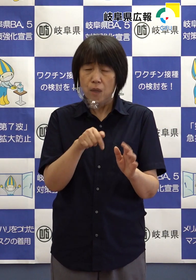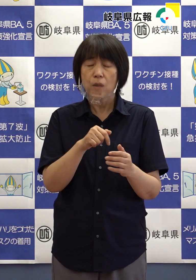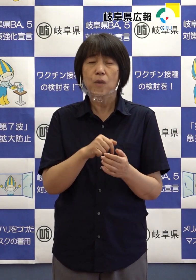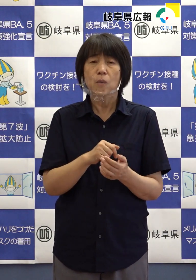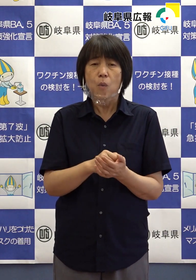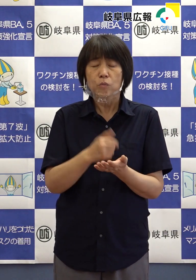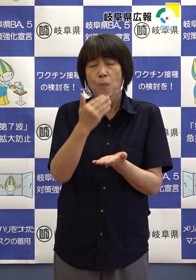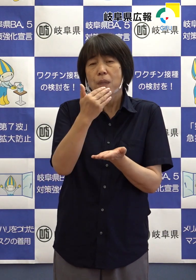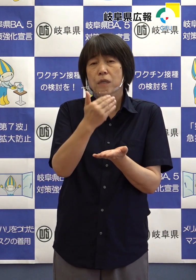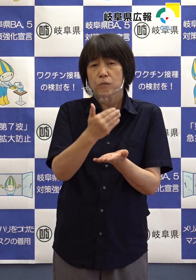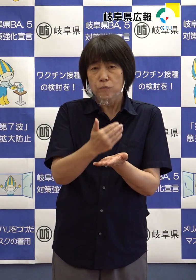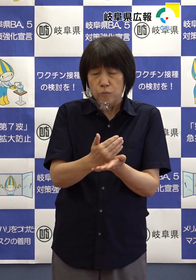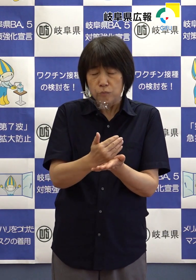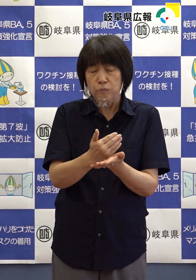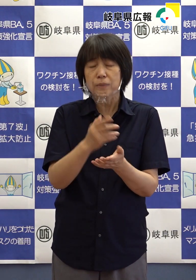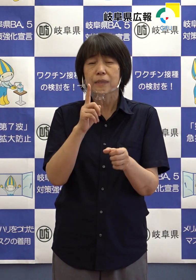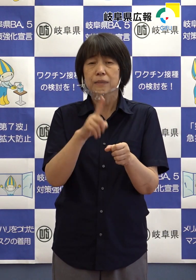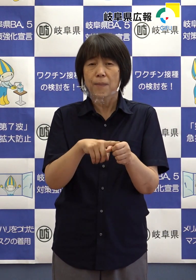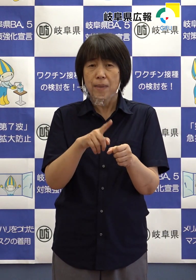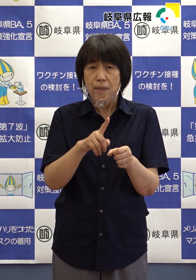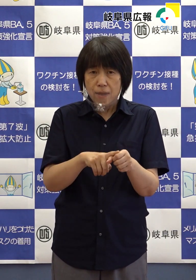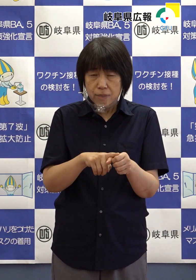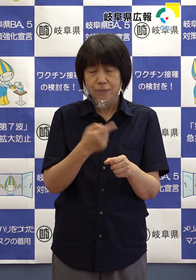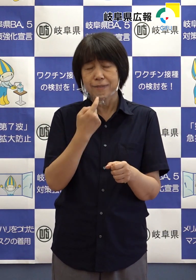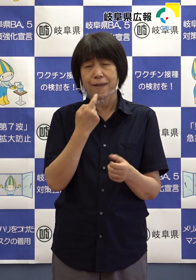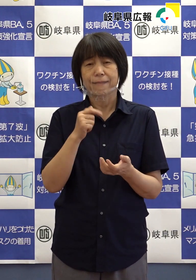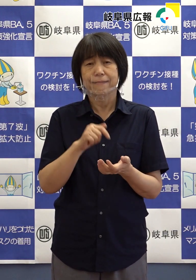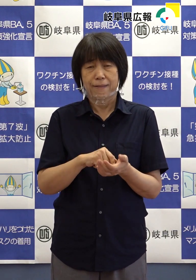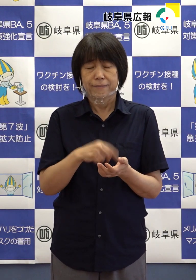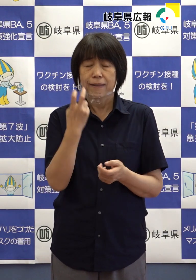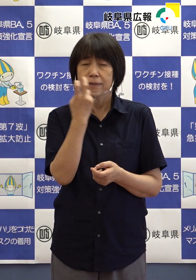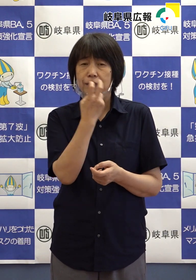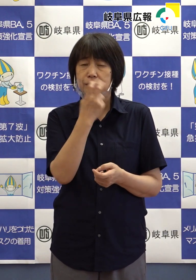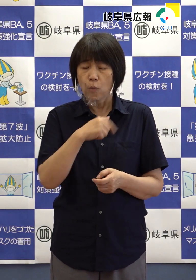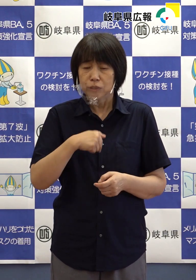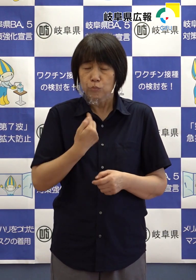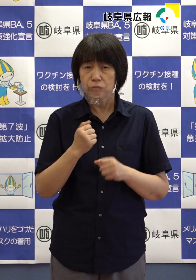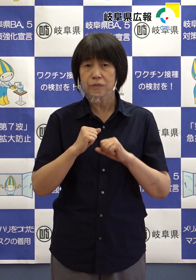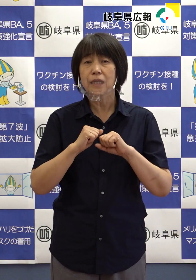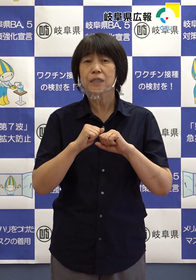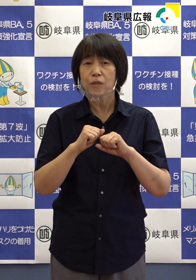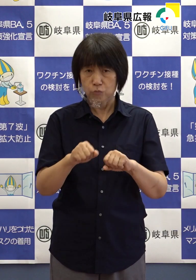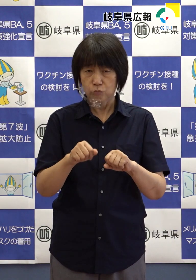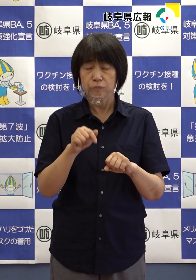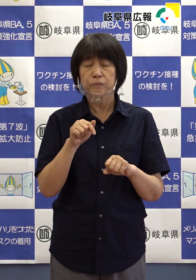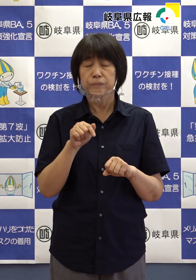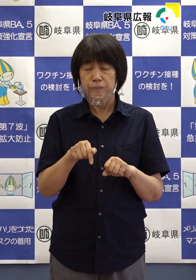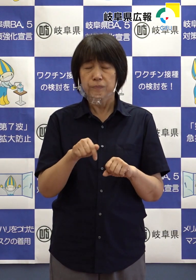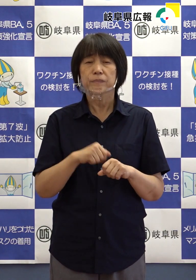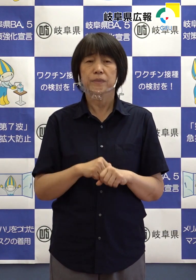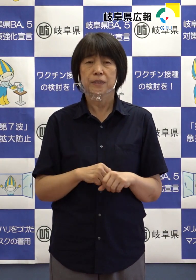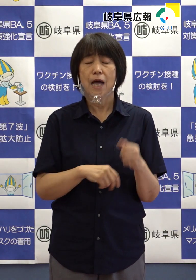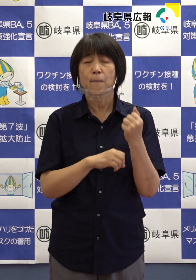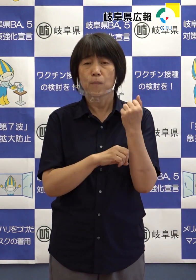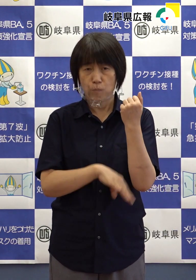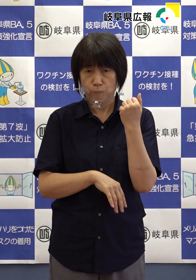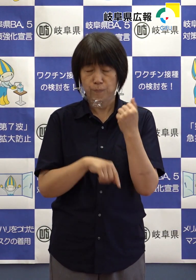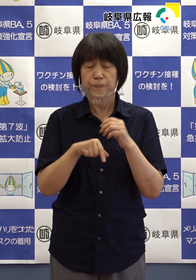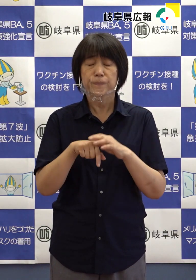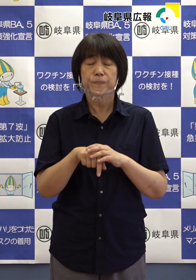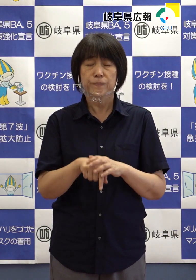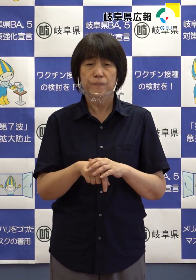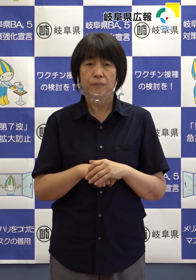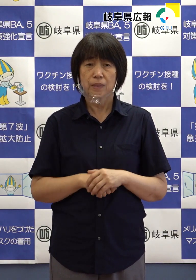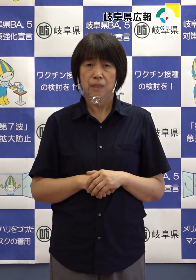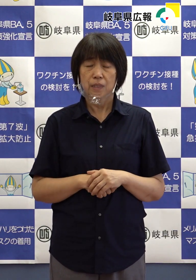hereティ避けたいというのは基本的な問題しないですねでそういうことをして当然あの